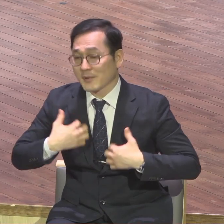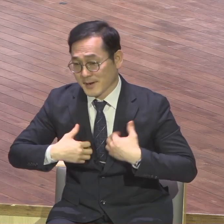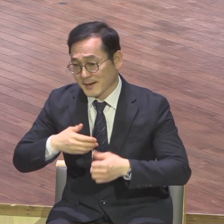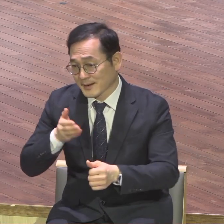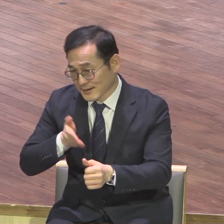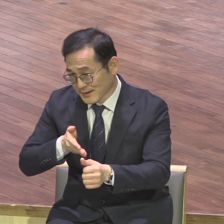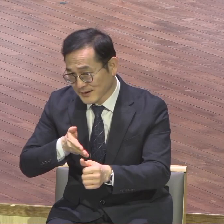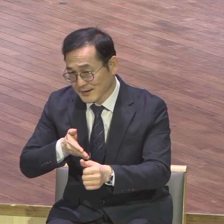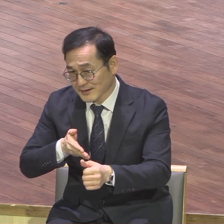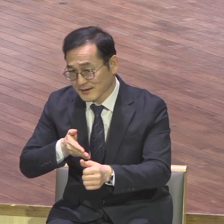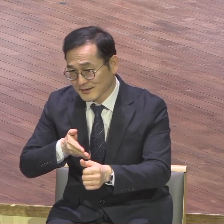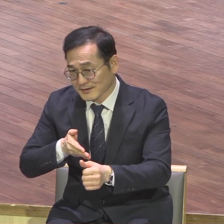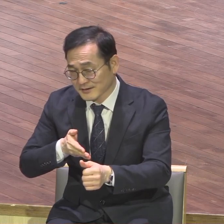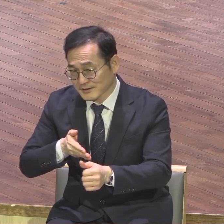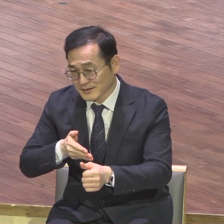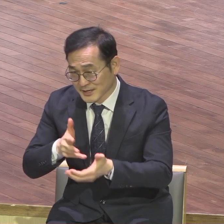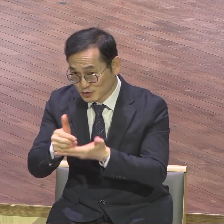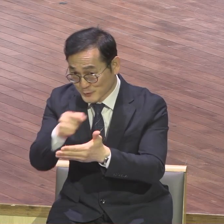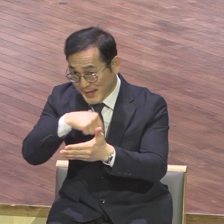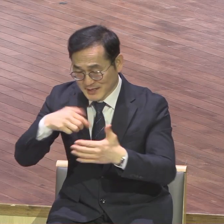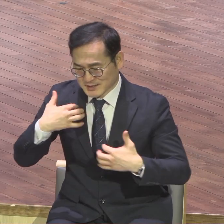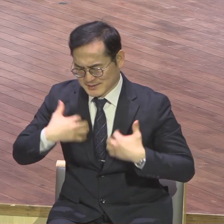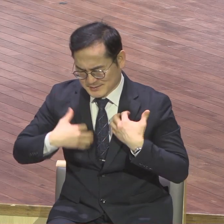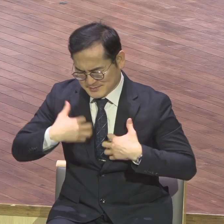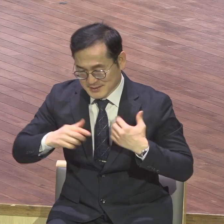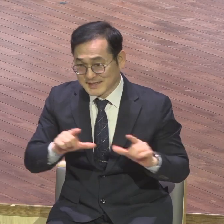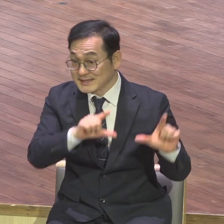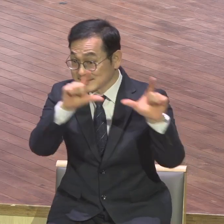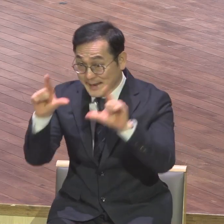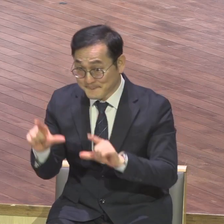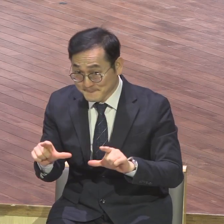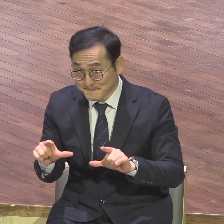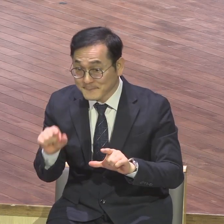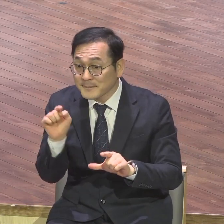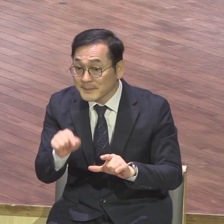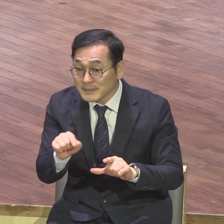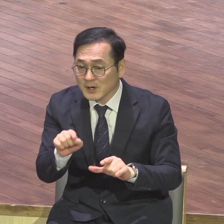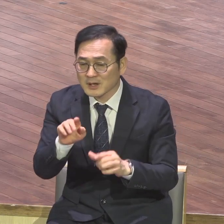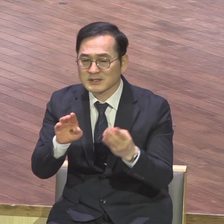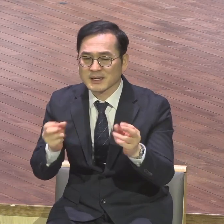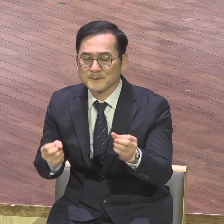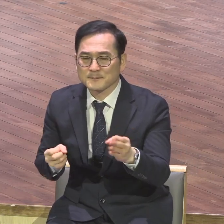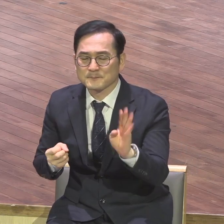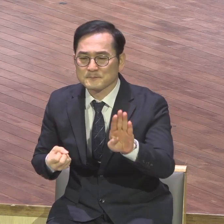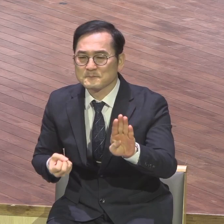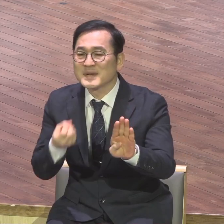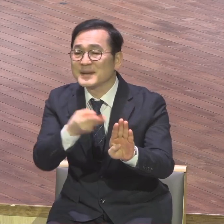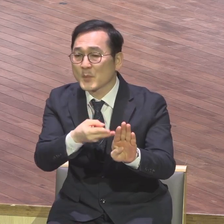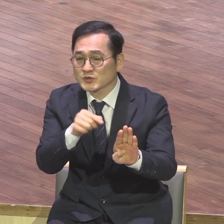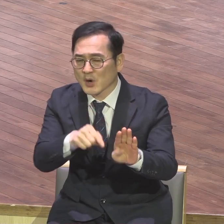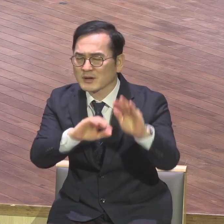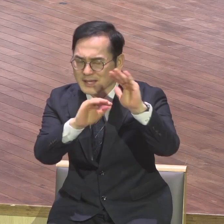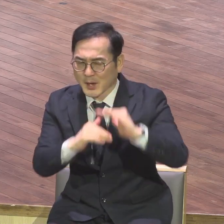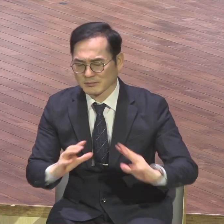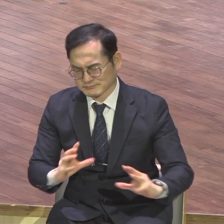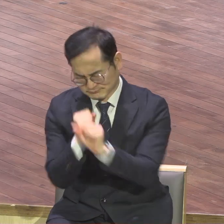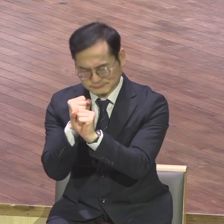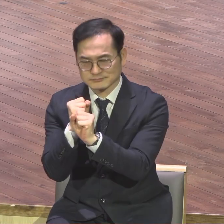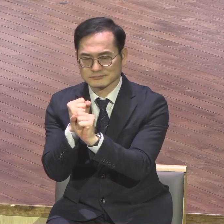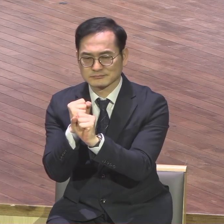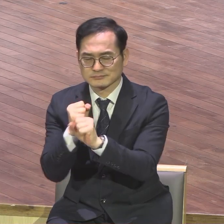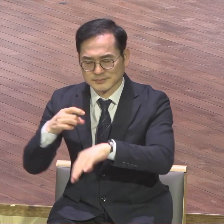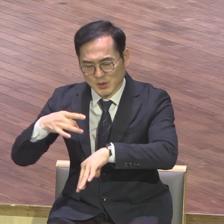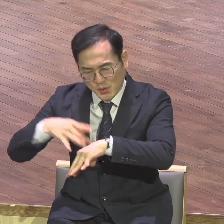주 안에서 기뻐하는 삶이 빌립보서 전체 주제예요. 주 안에서 기뻐하라.